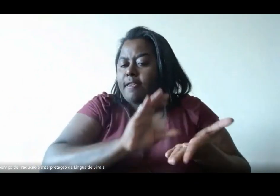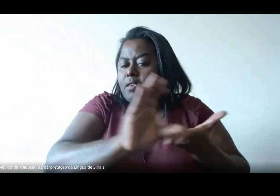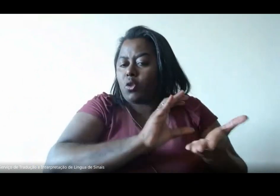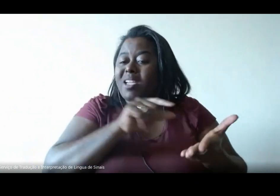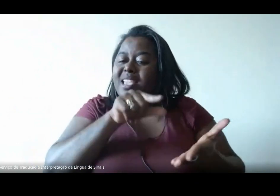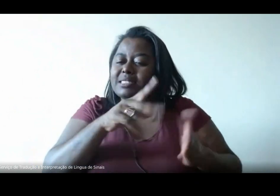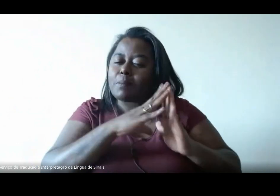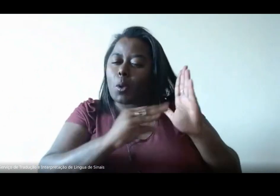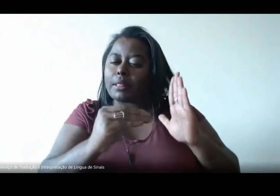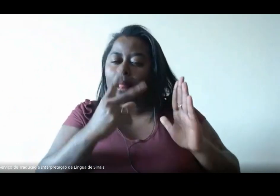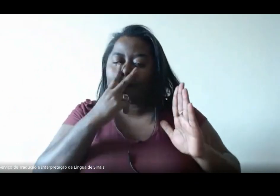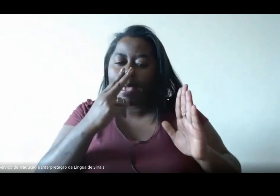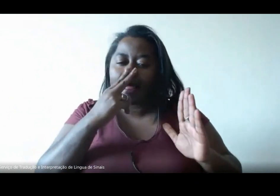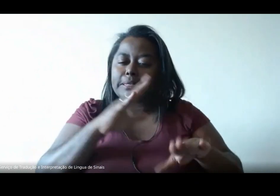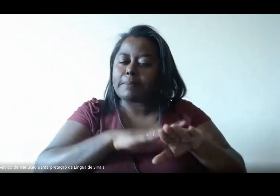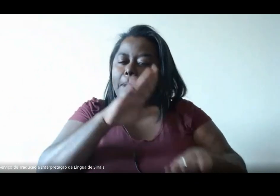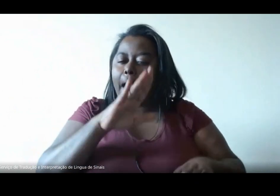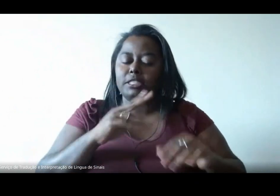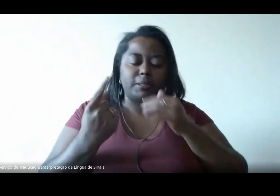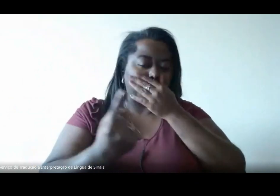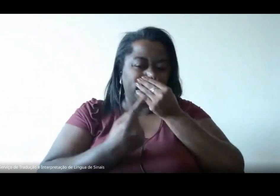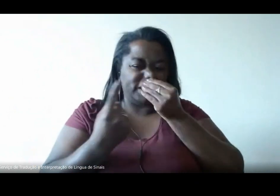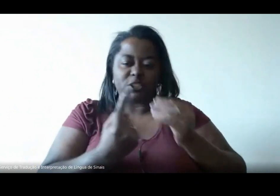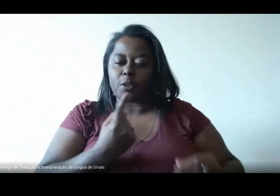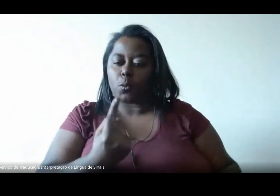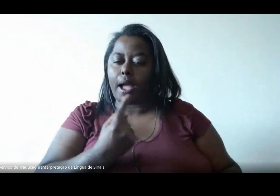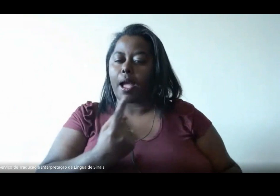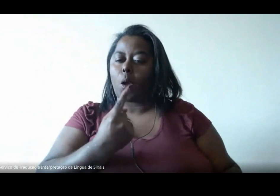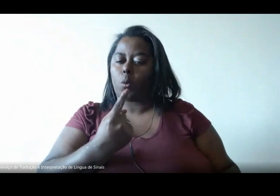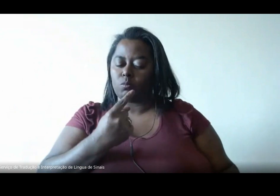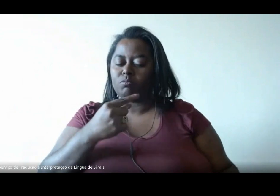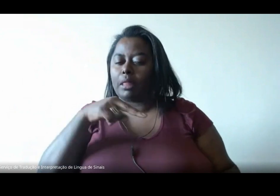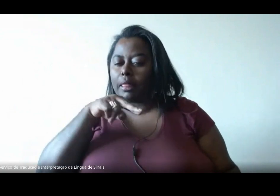no individualismo, nessa lógica neoliberal do individualismo.